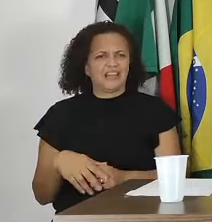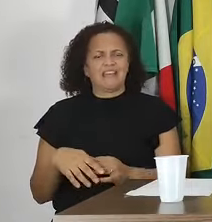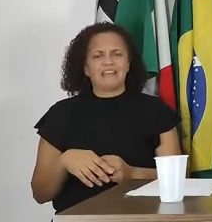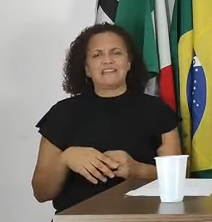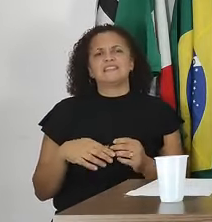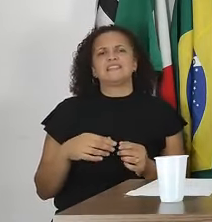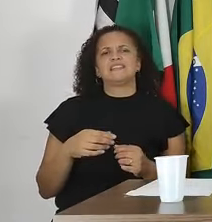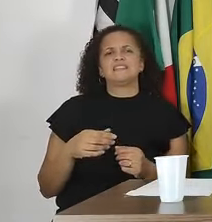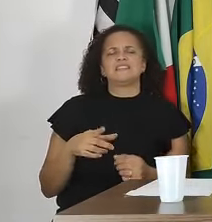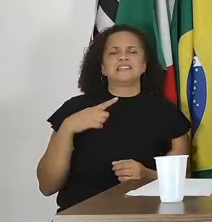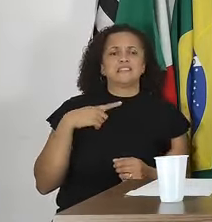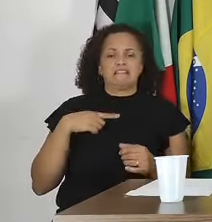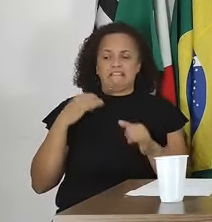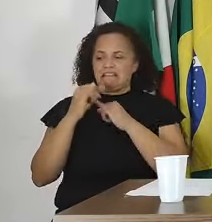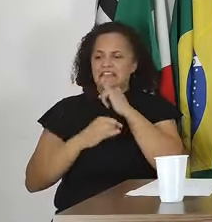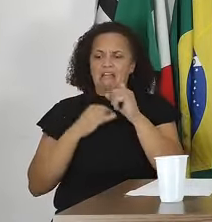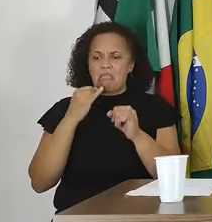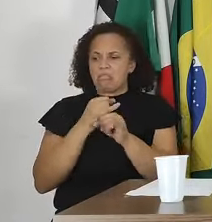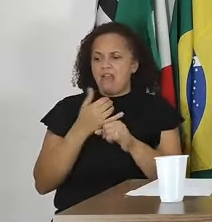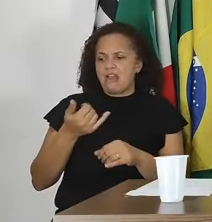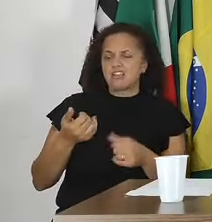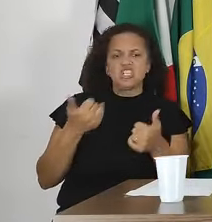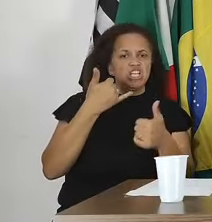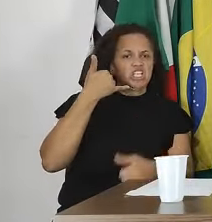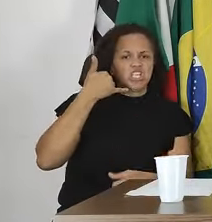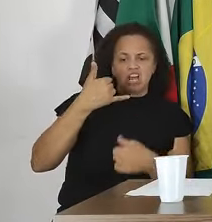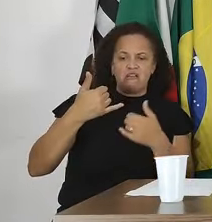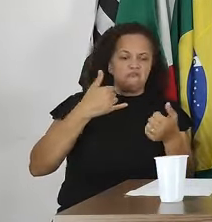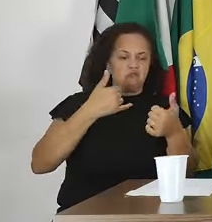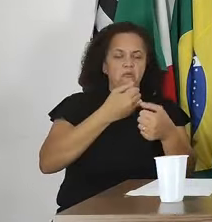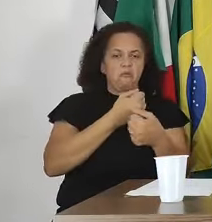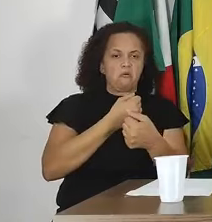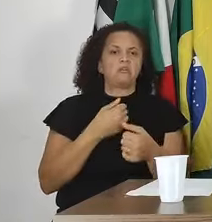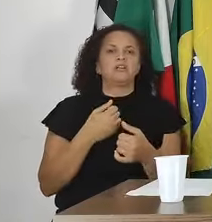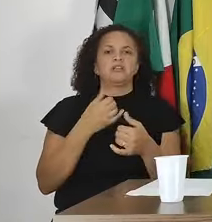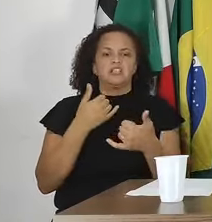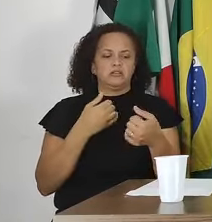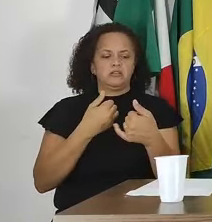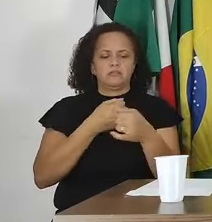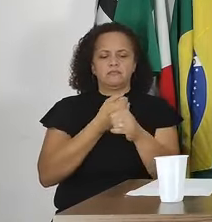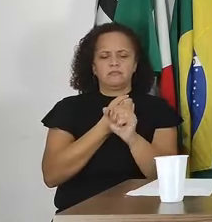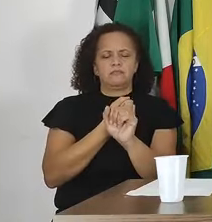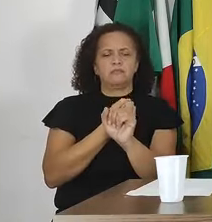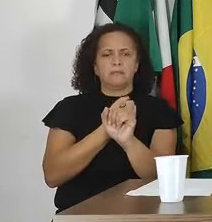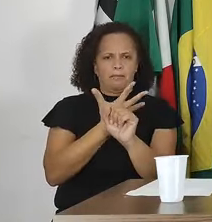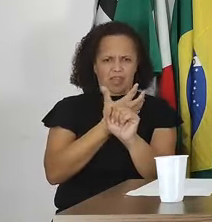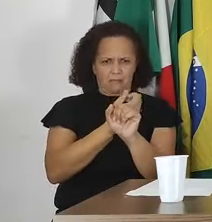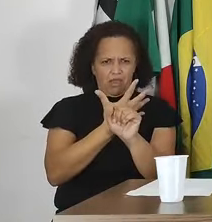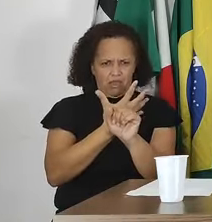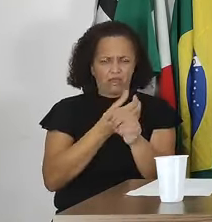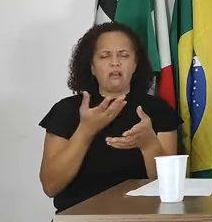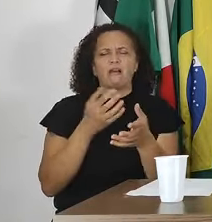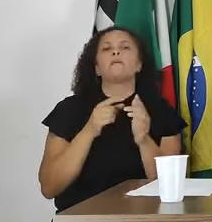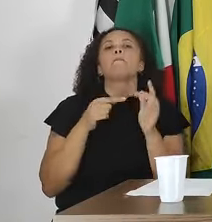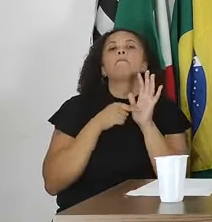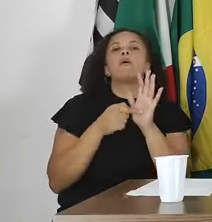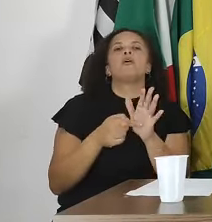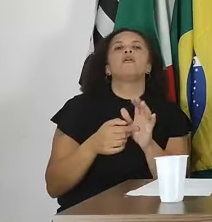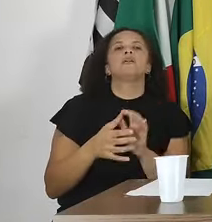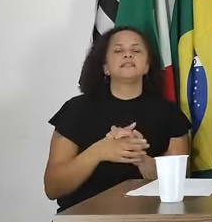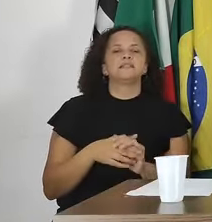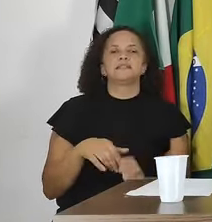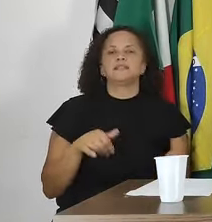tem telefone, tem isso, tem aquilo. Então as pessoas expõem, até mesmo de outras igrejas, expõem os pecados daquele cantor